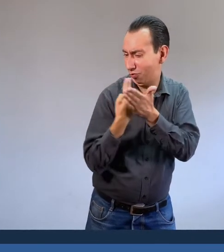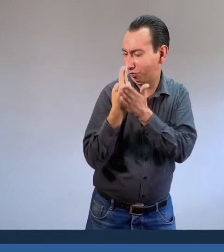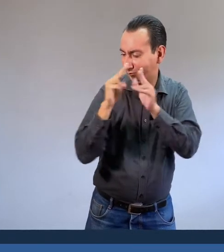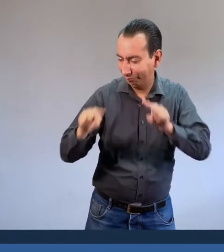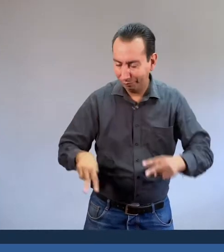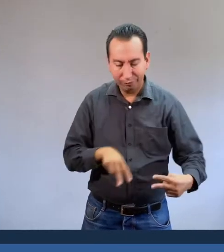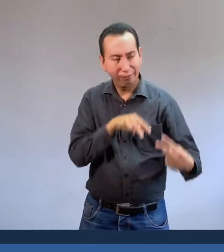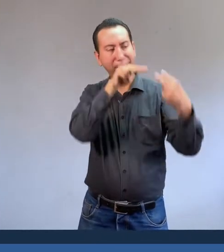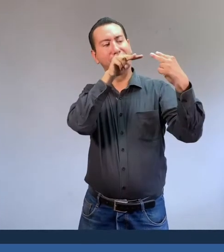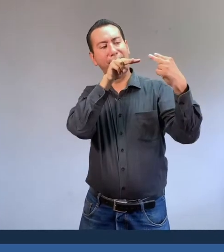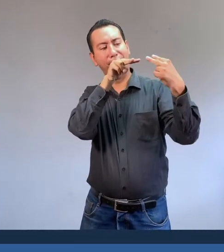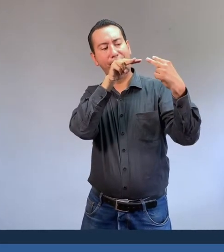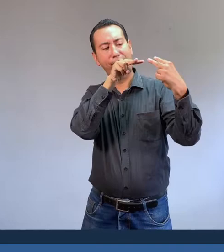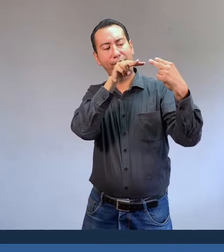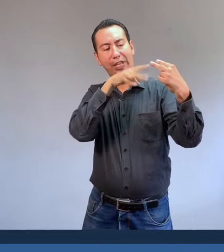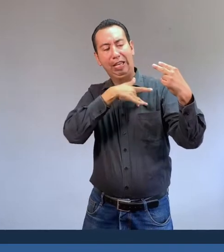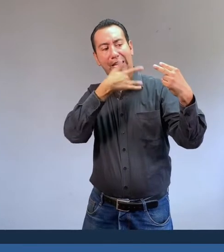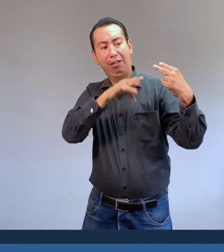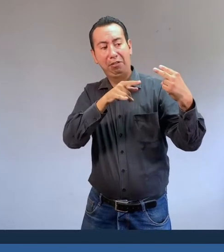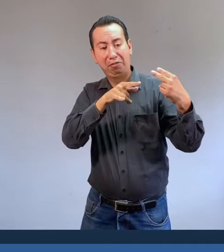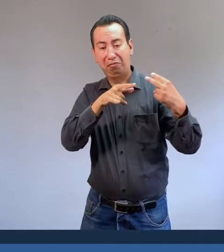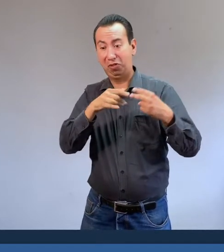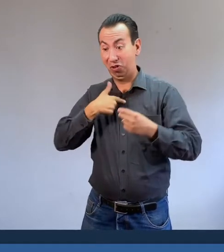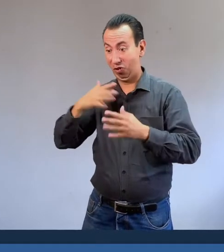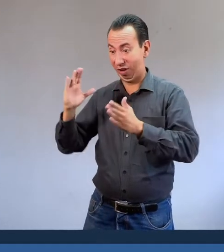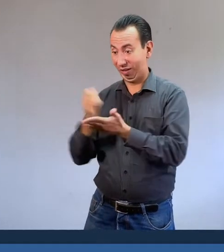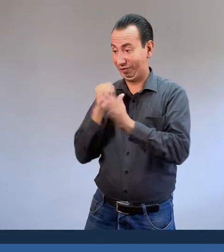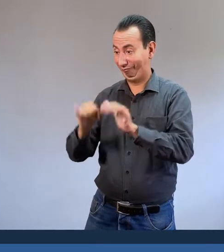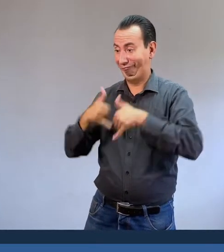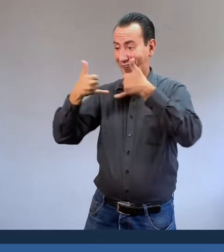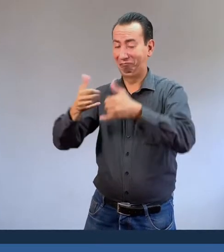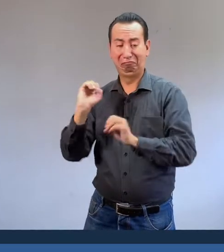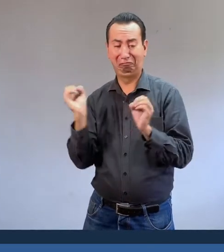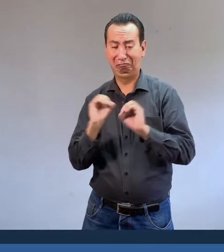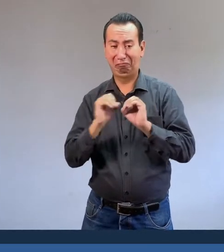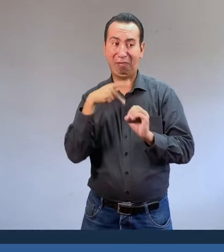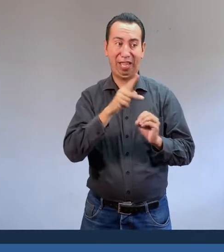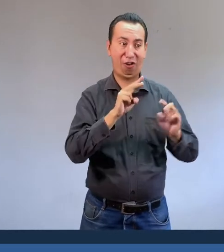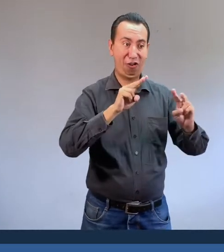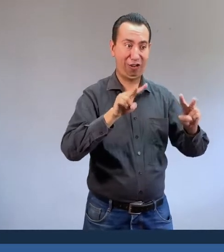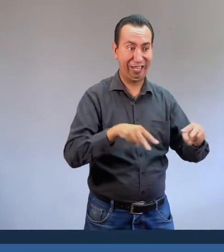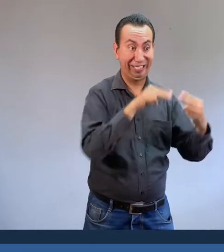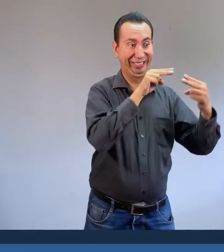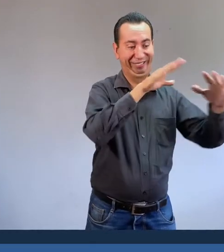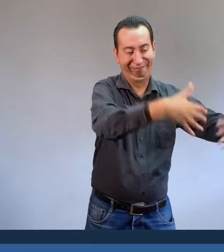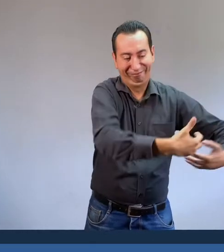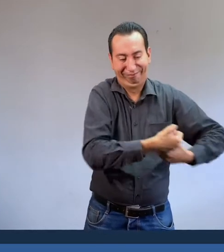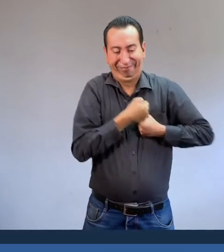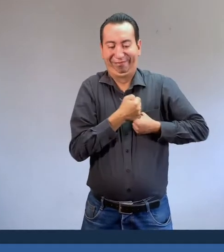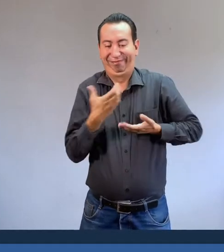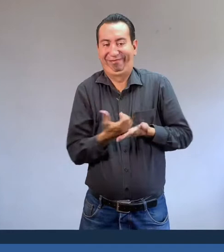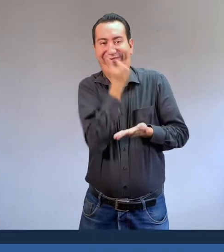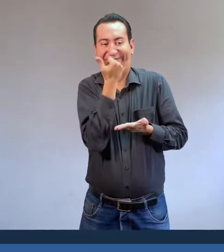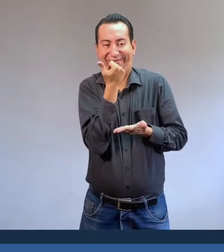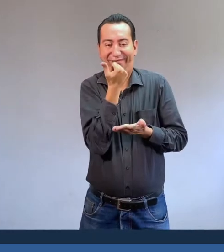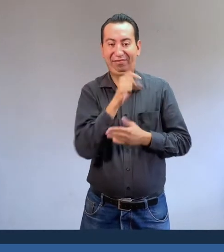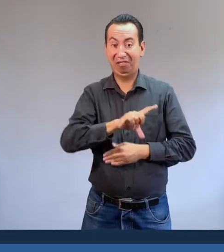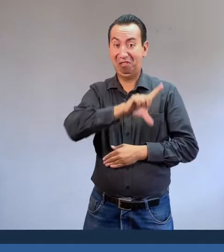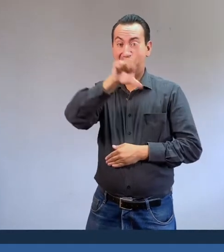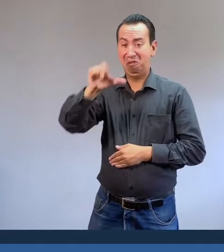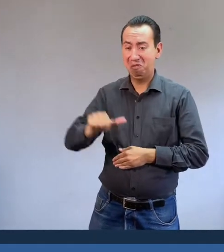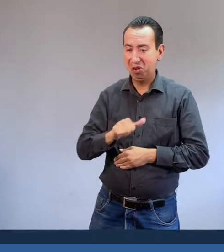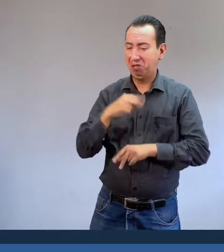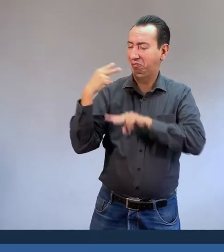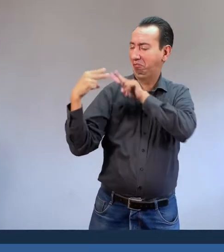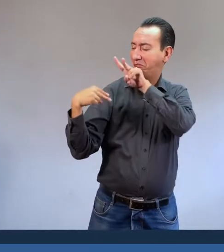vez primera. Él declaró: "No gané ningún premio, pero gané a Olga". Con el encuentro nació un idilio de amor que